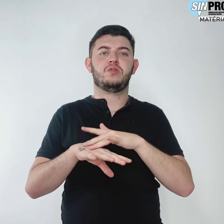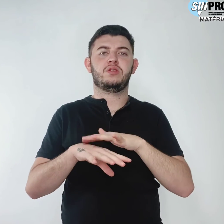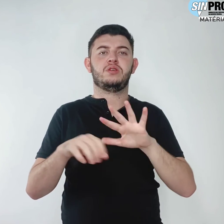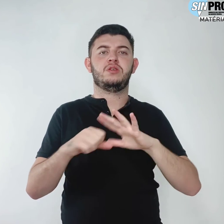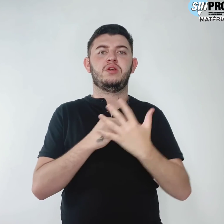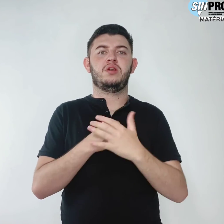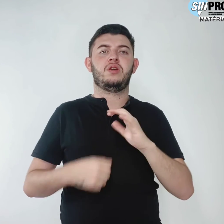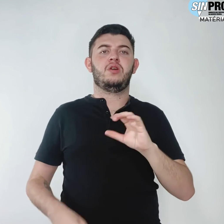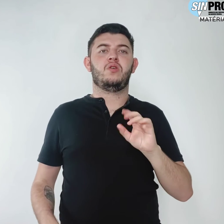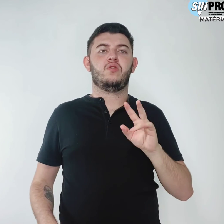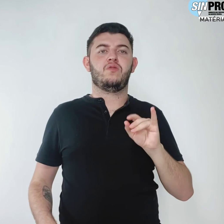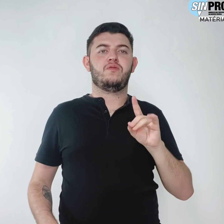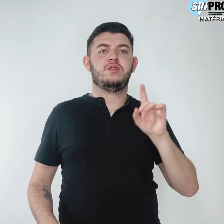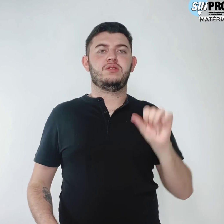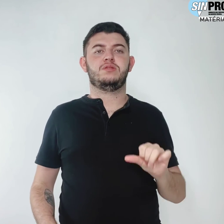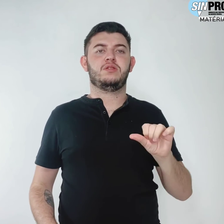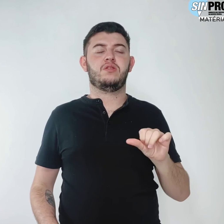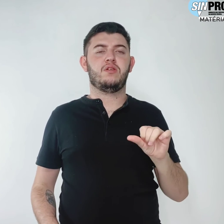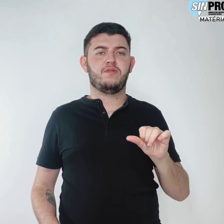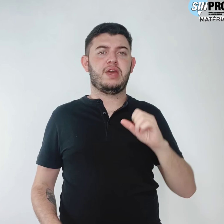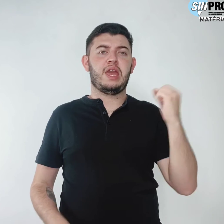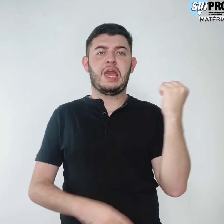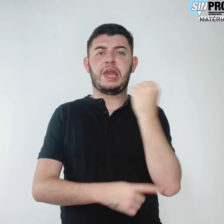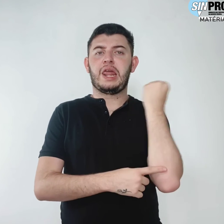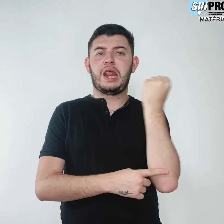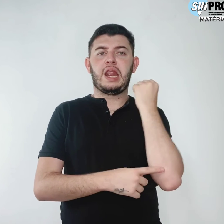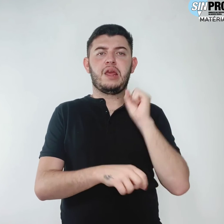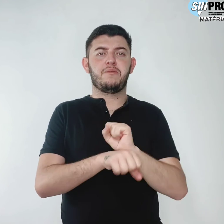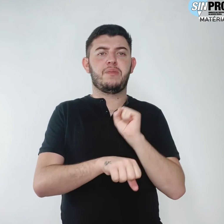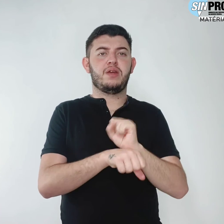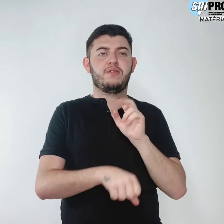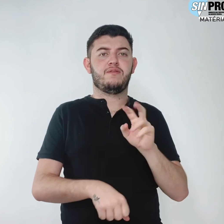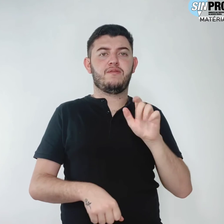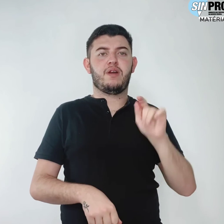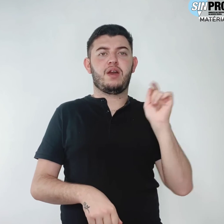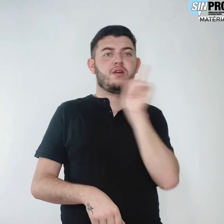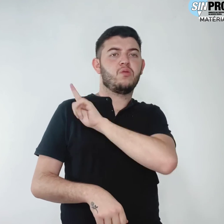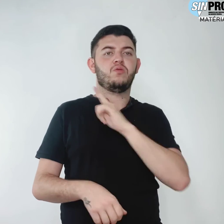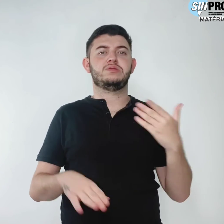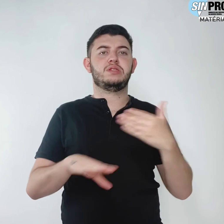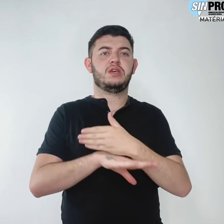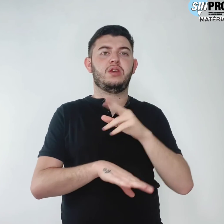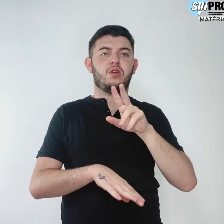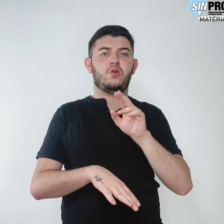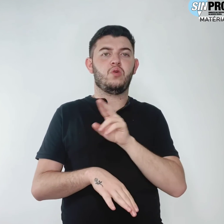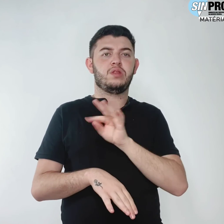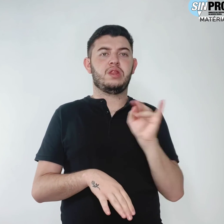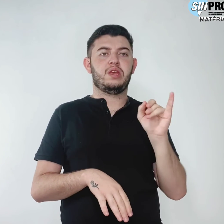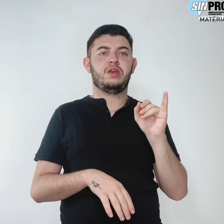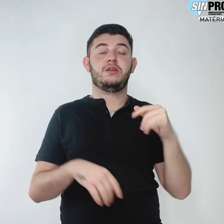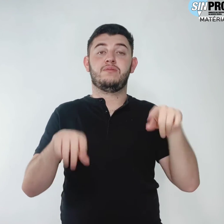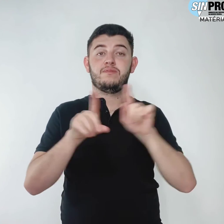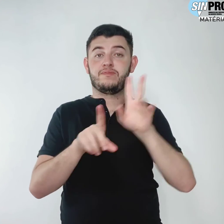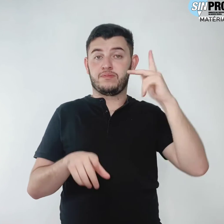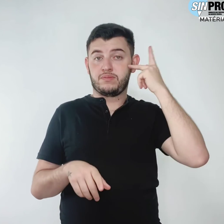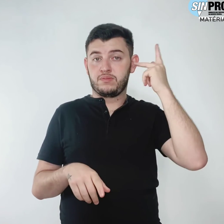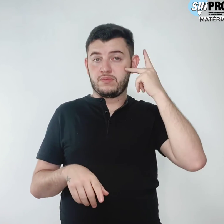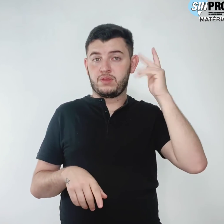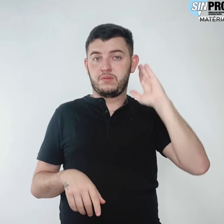pessoas doentes de Covid-19 em estado grave, esperando uma vaga para entrar na UTI. São